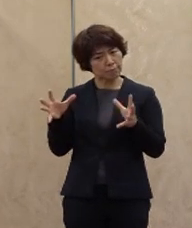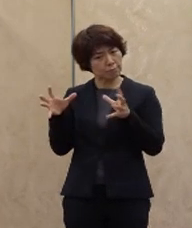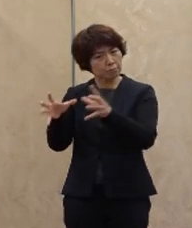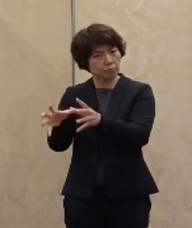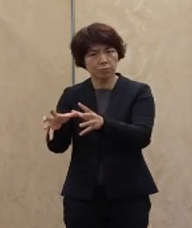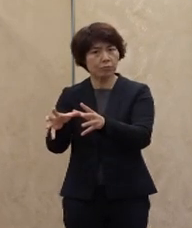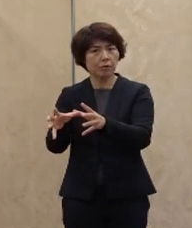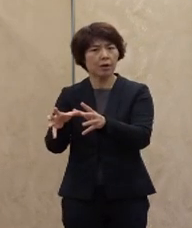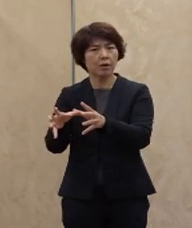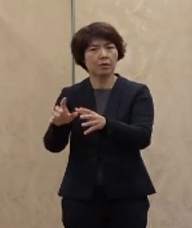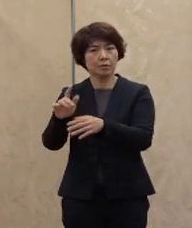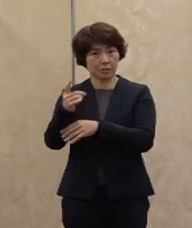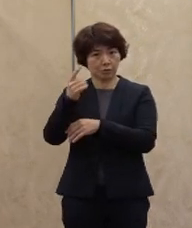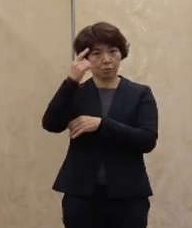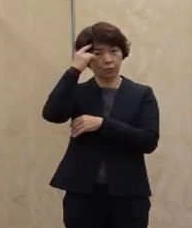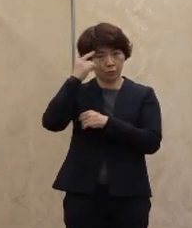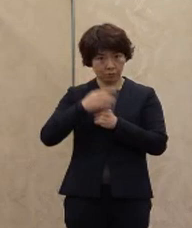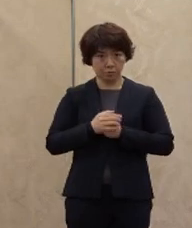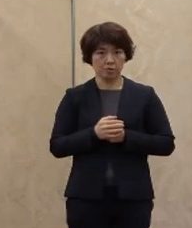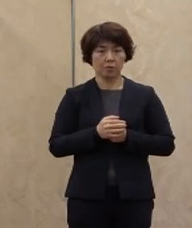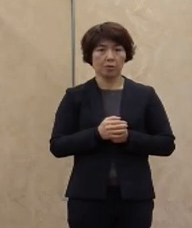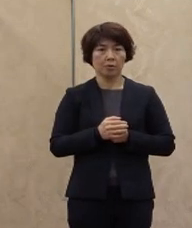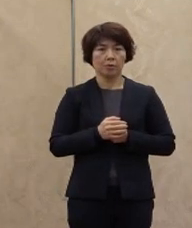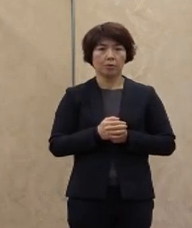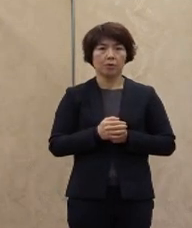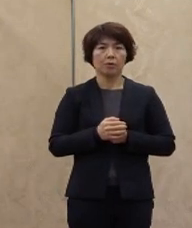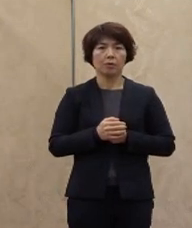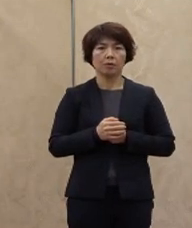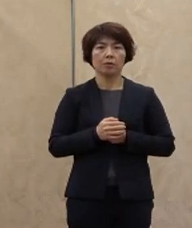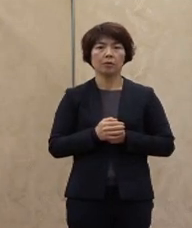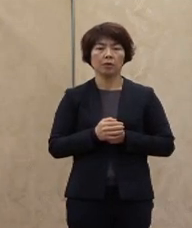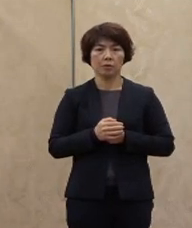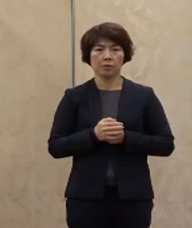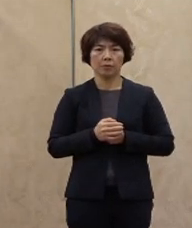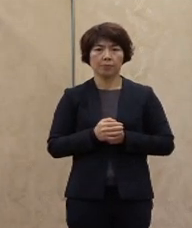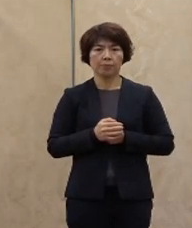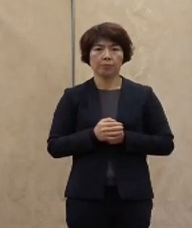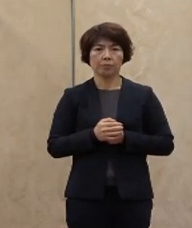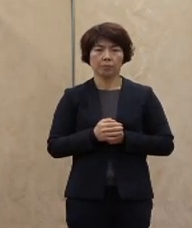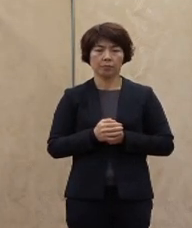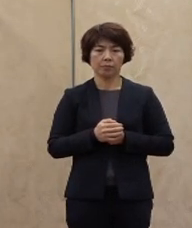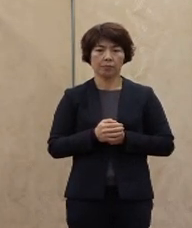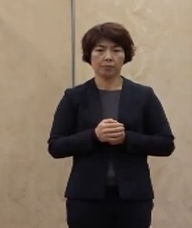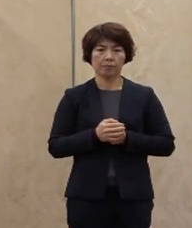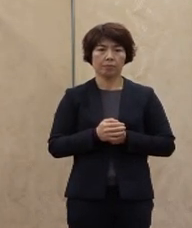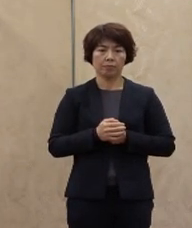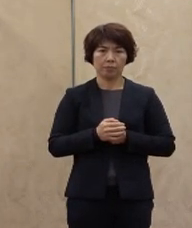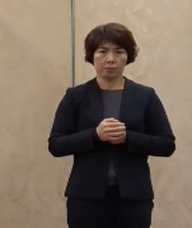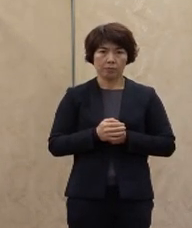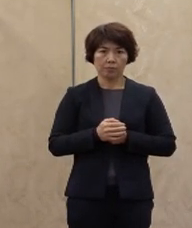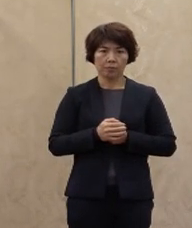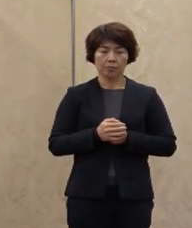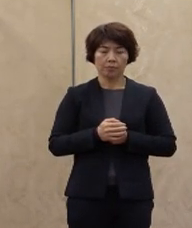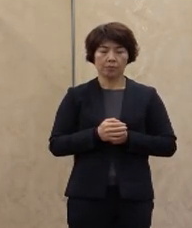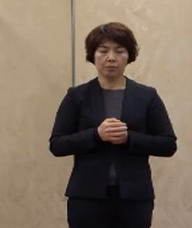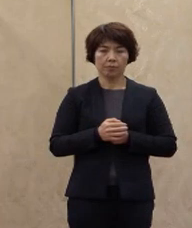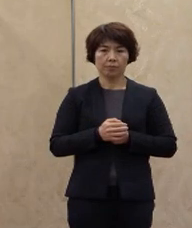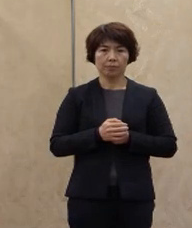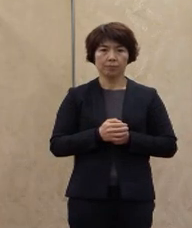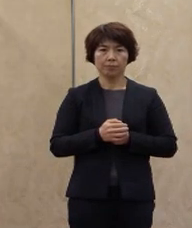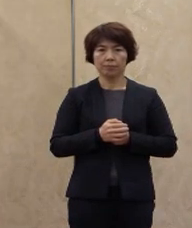のかなとは思ってます。じゃあそれは一定そこでね閉じるわけですけど、本当にそこの、まあ、ある意味